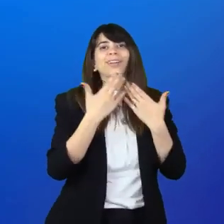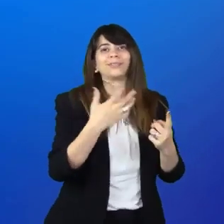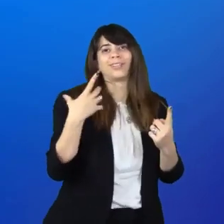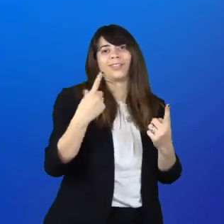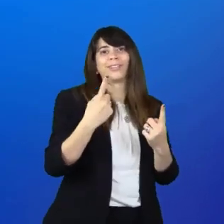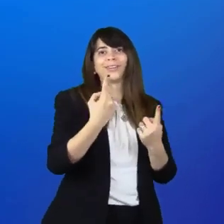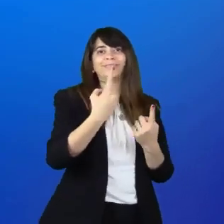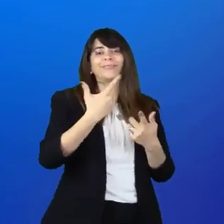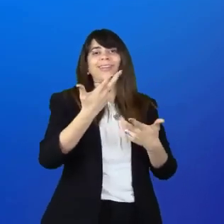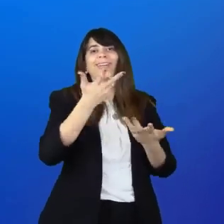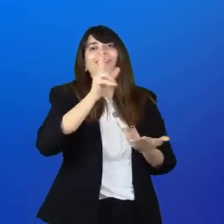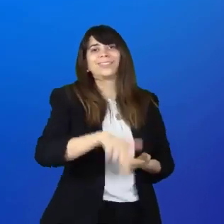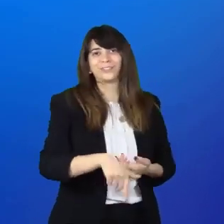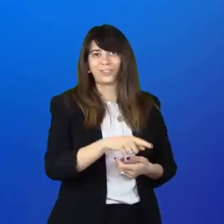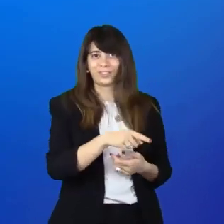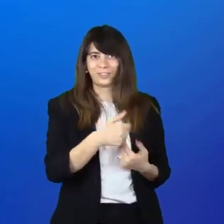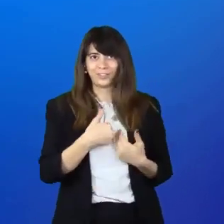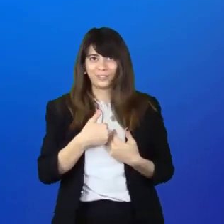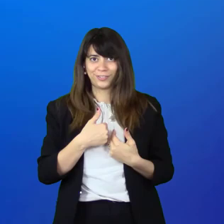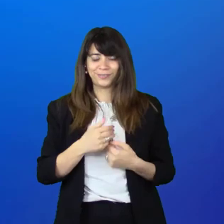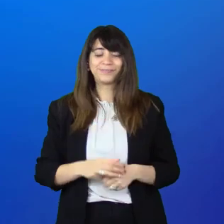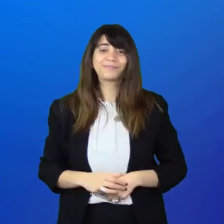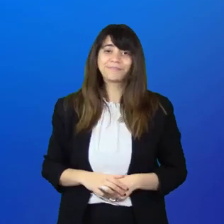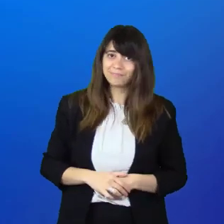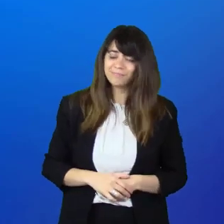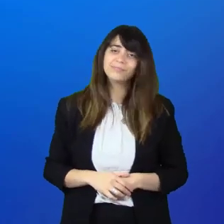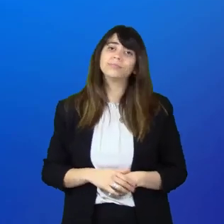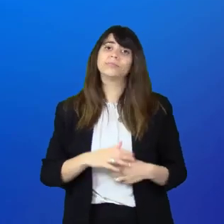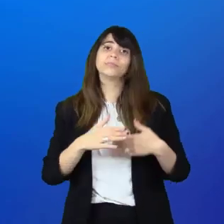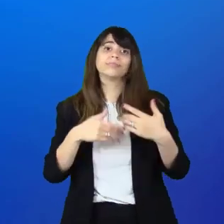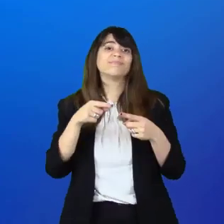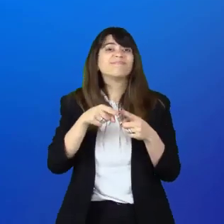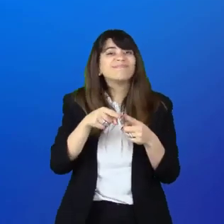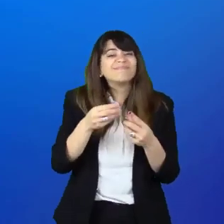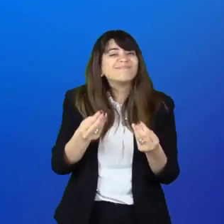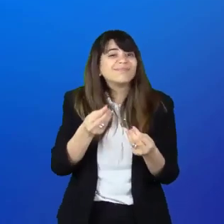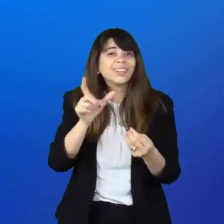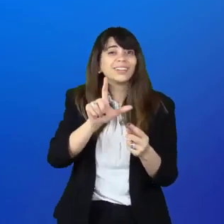a eso, gracias a la directora que tenía razón, pude aprender todos estos temas.